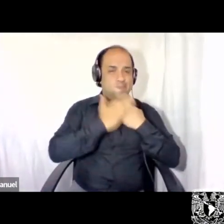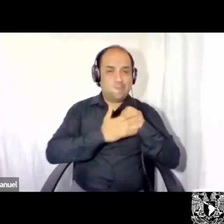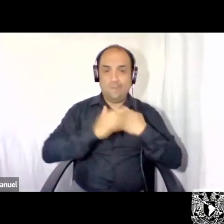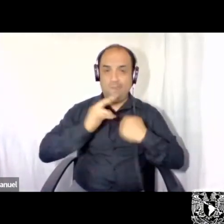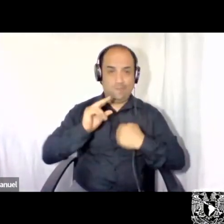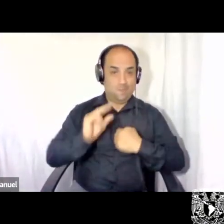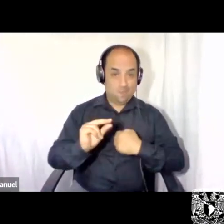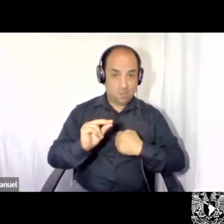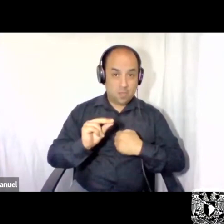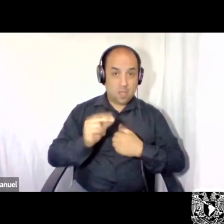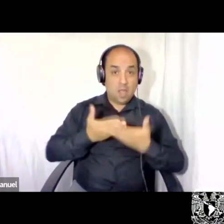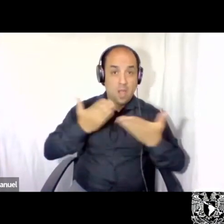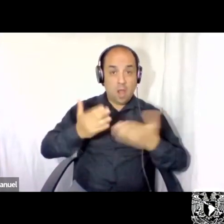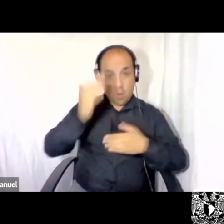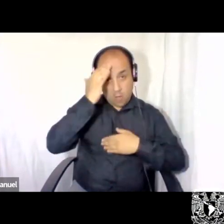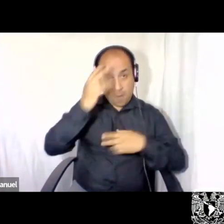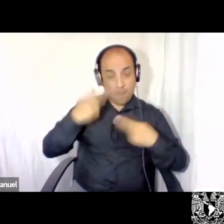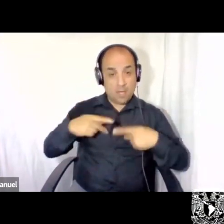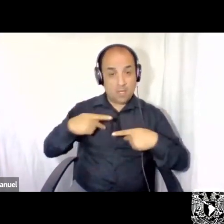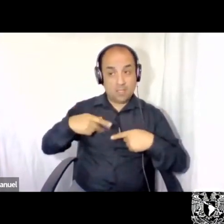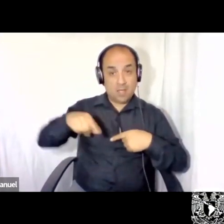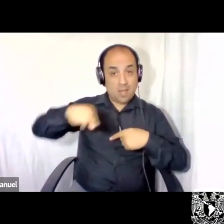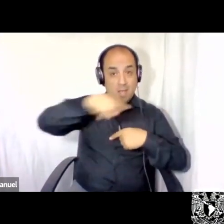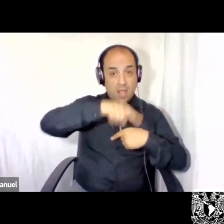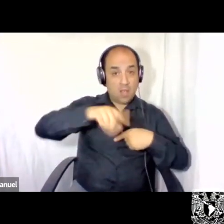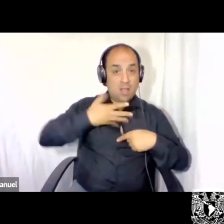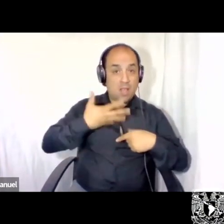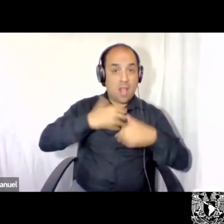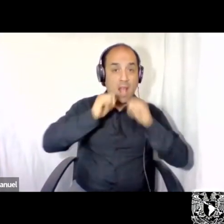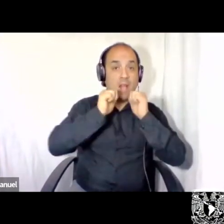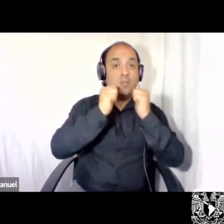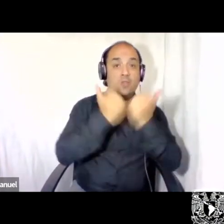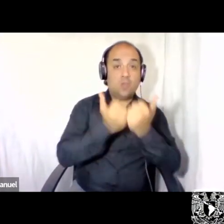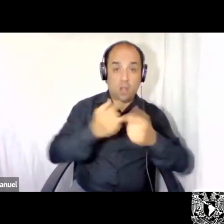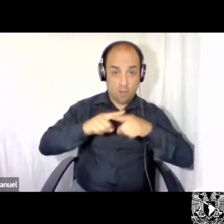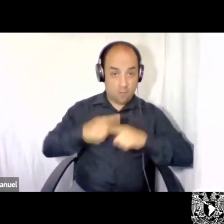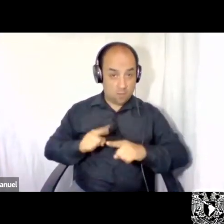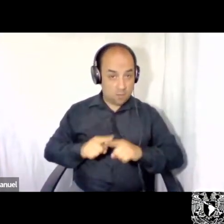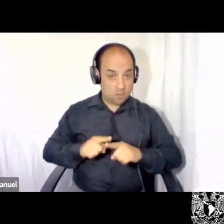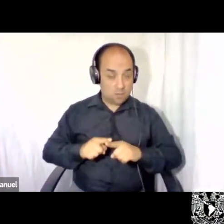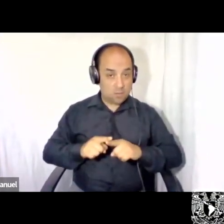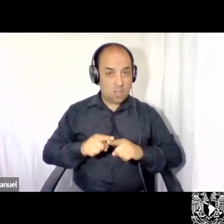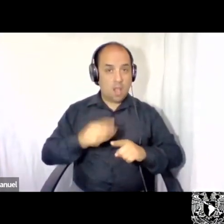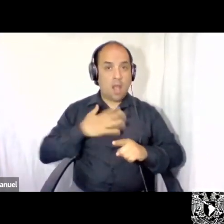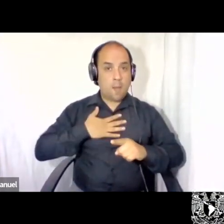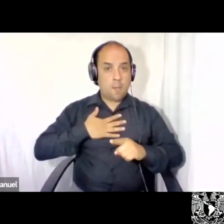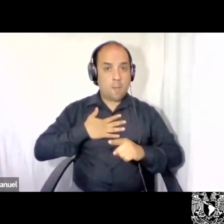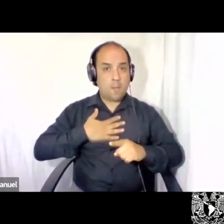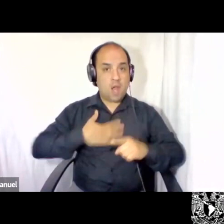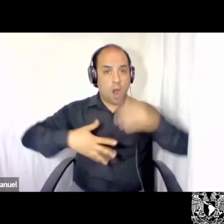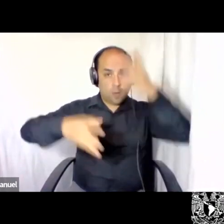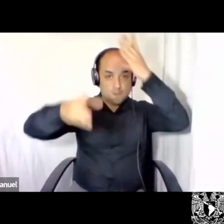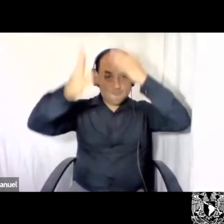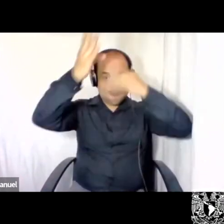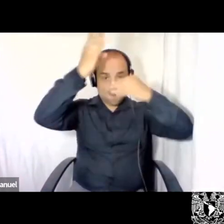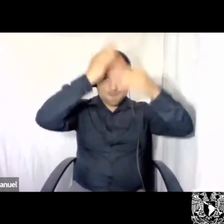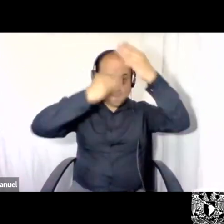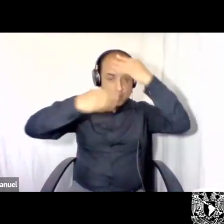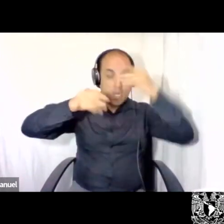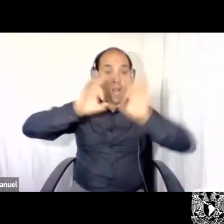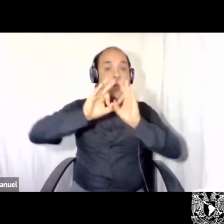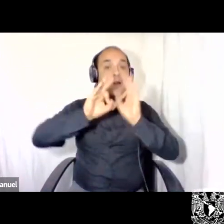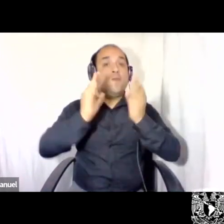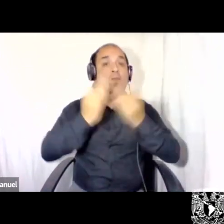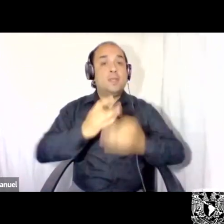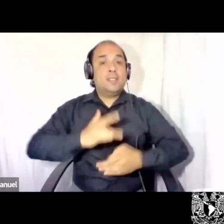a discas que tienen agencias de distinto tipo también me permite enriquecer la manera en la que